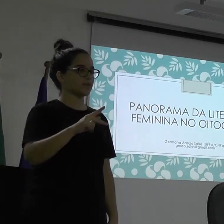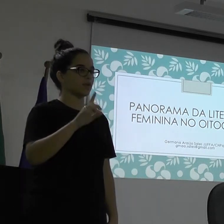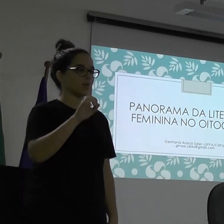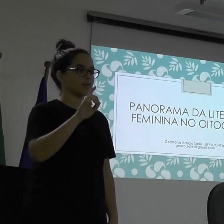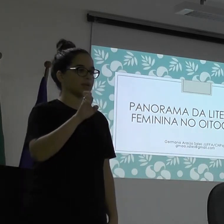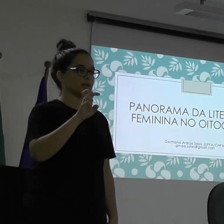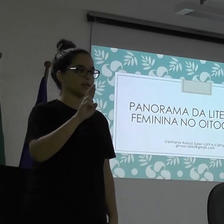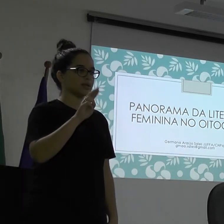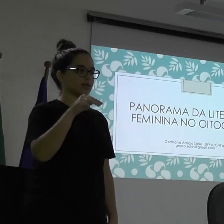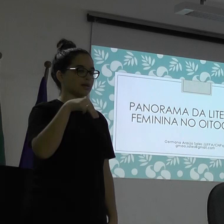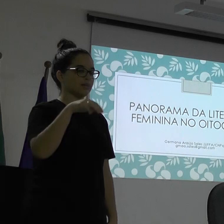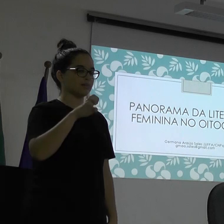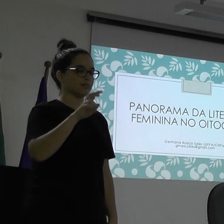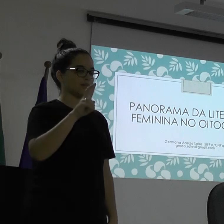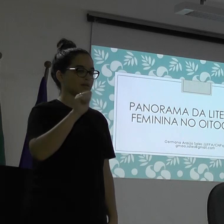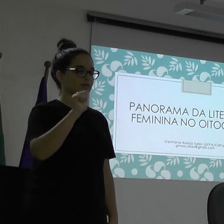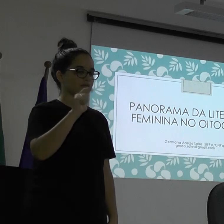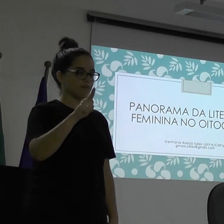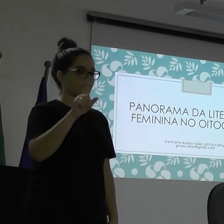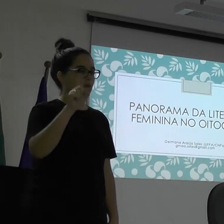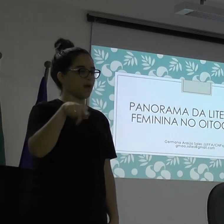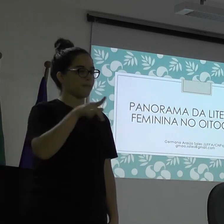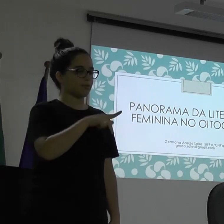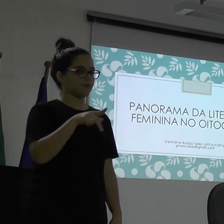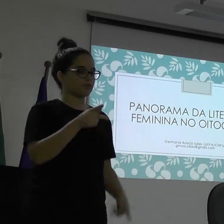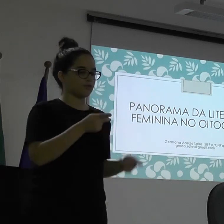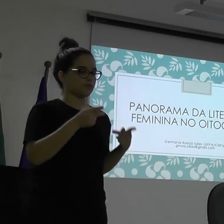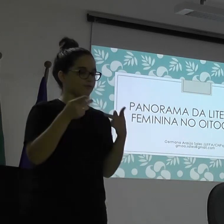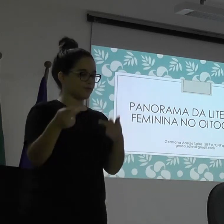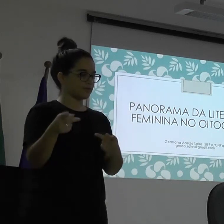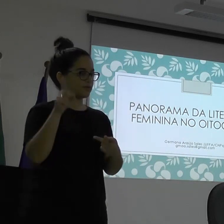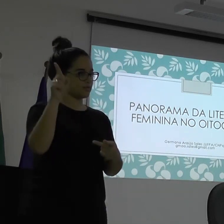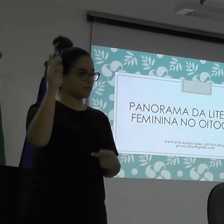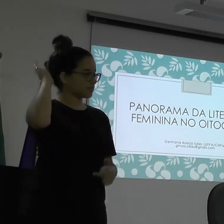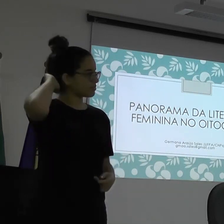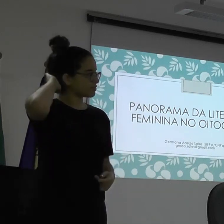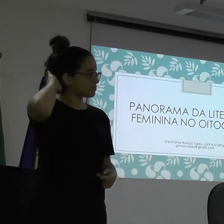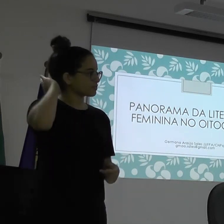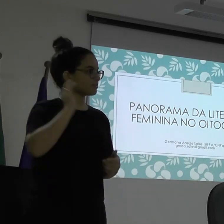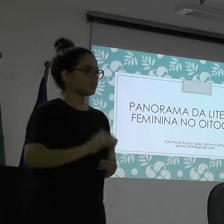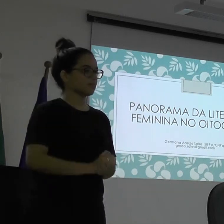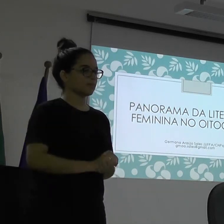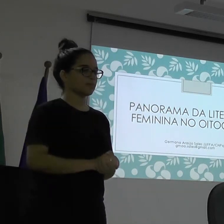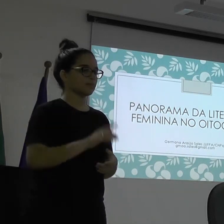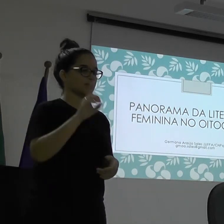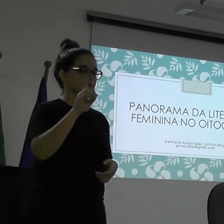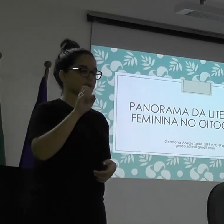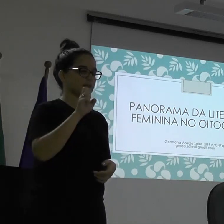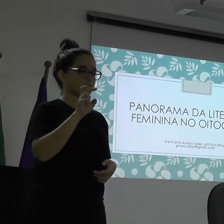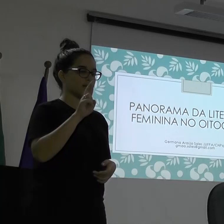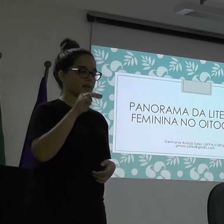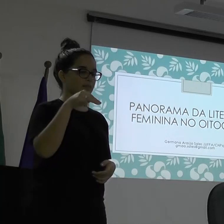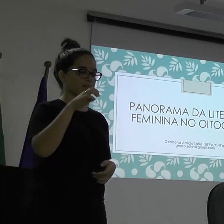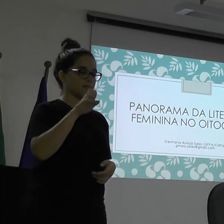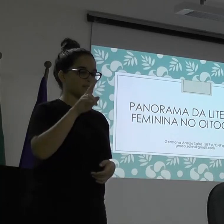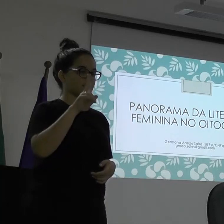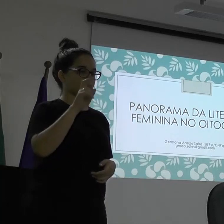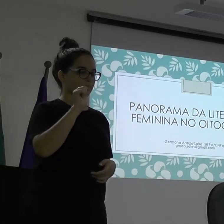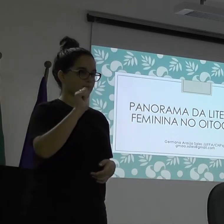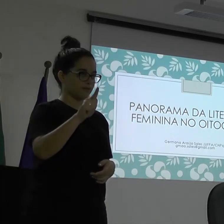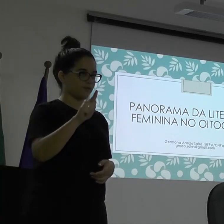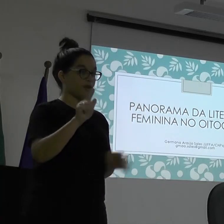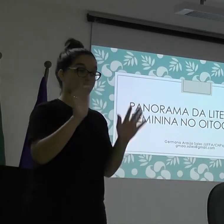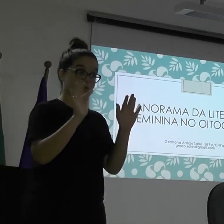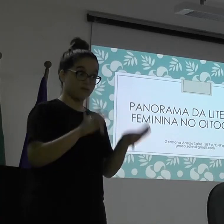agora é nosso professor visitante lá no Pará. E o Dermerval terminou, ao encerrar a fala